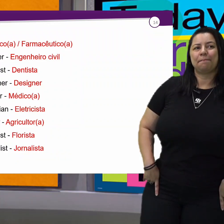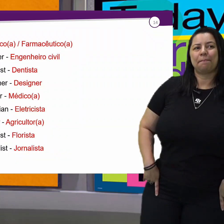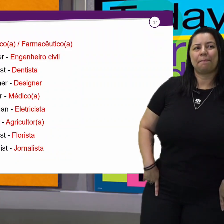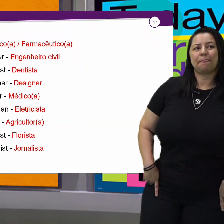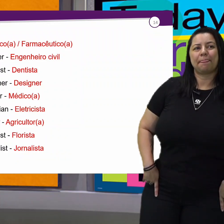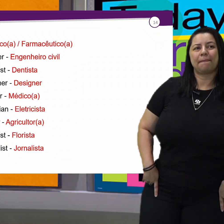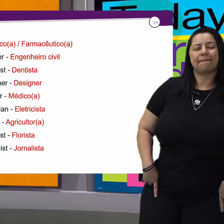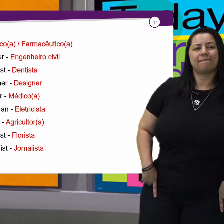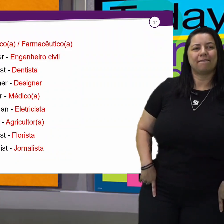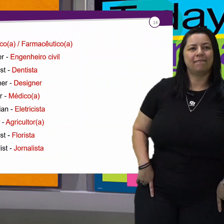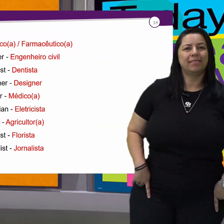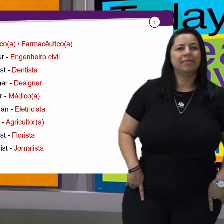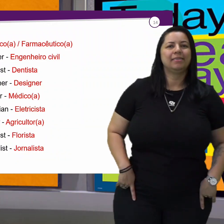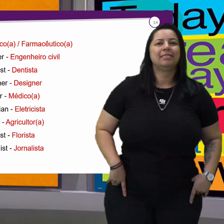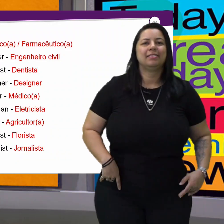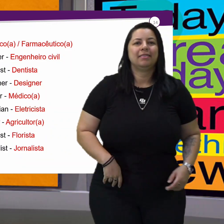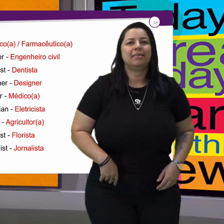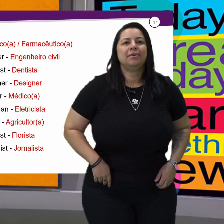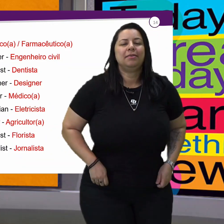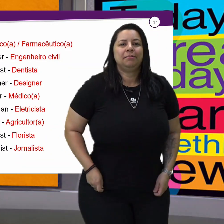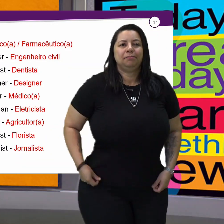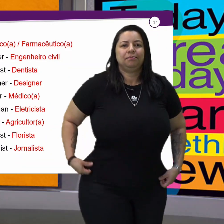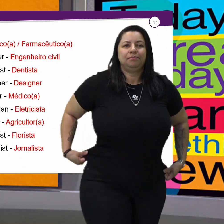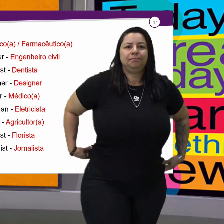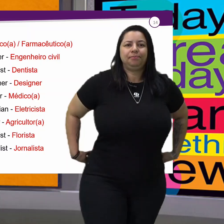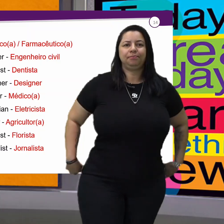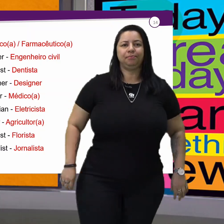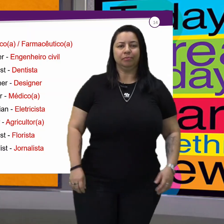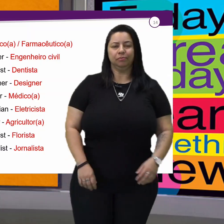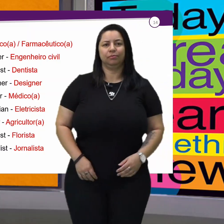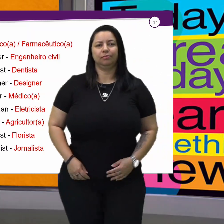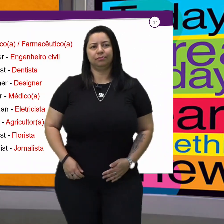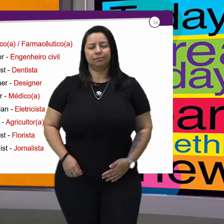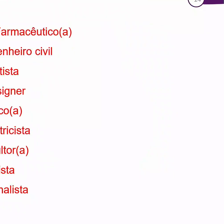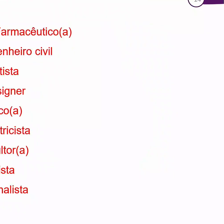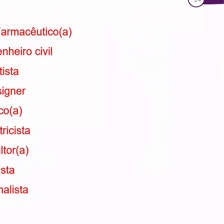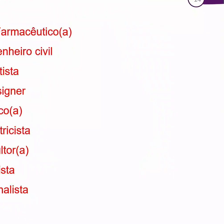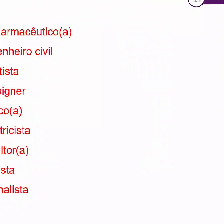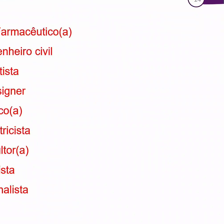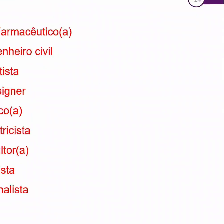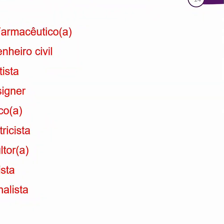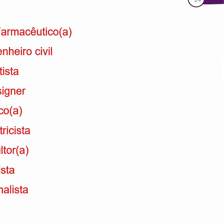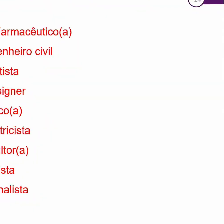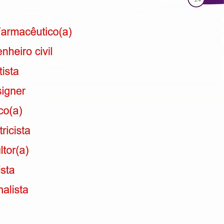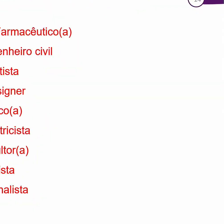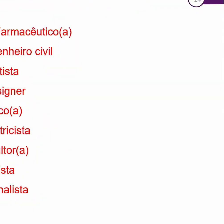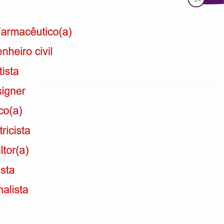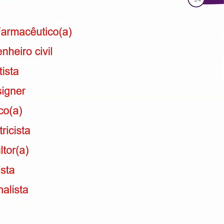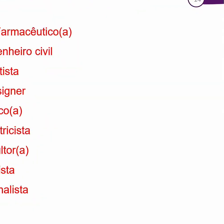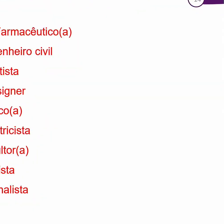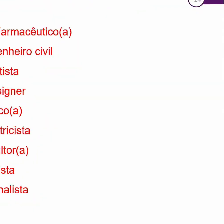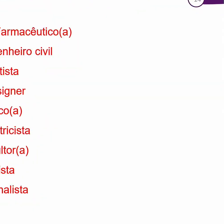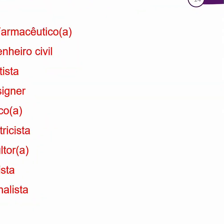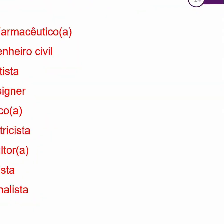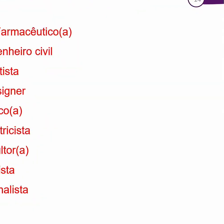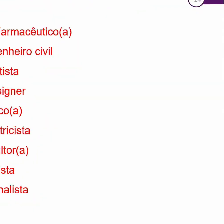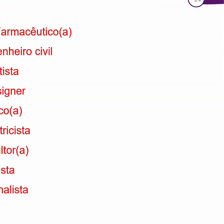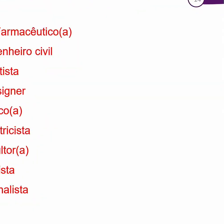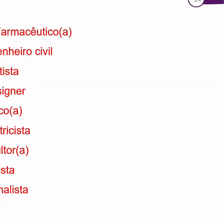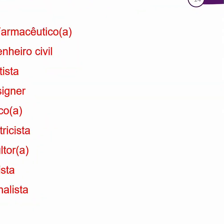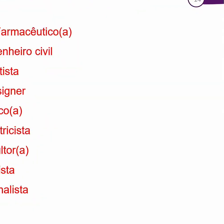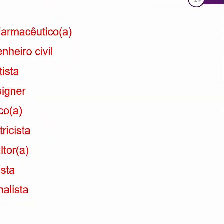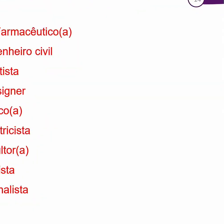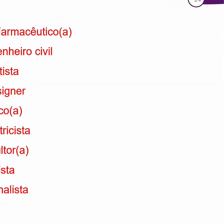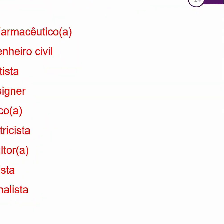lá falar de mais occupations. Olha só, temos essa lista aqui que vamos lá na frente pra gente finalizar ela, tá? E se você quiser falar